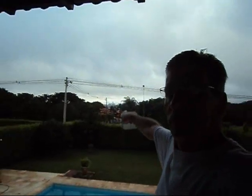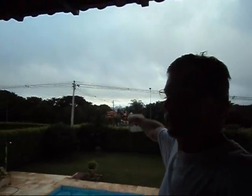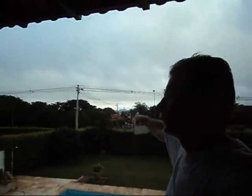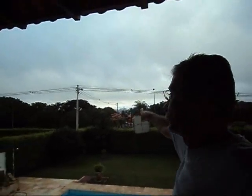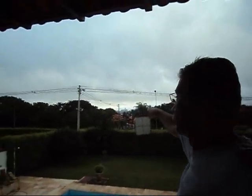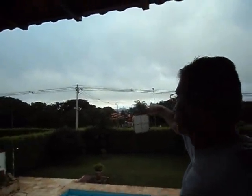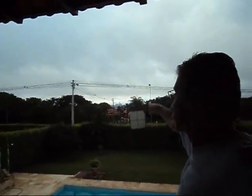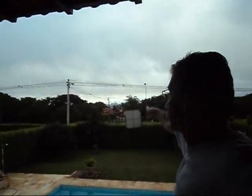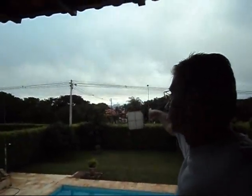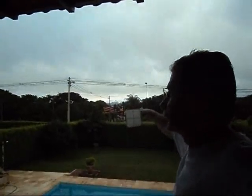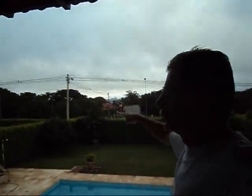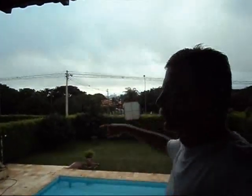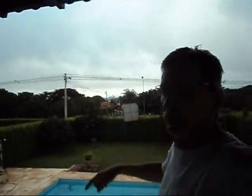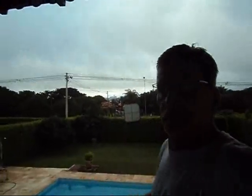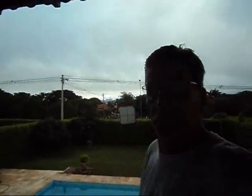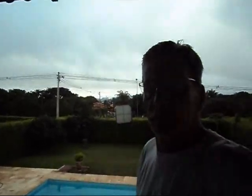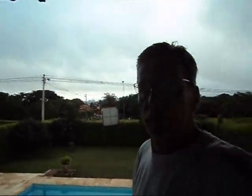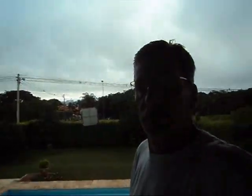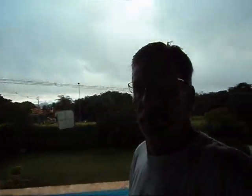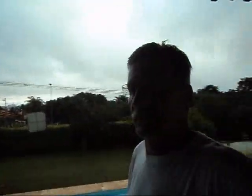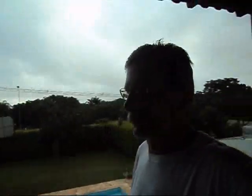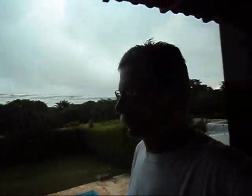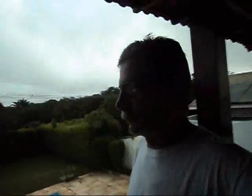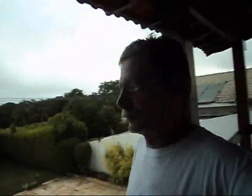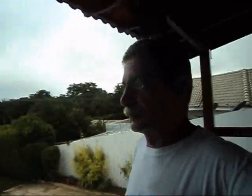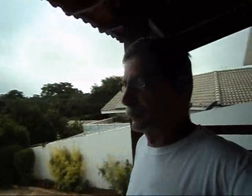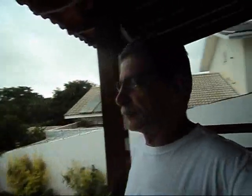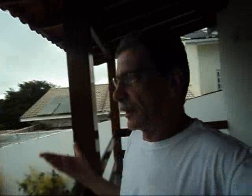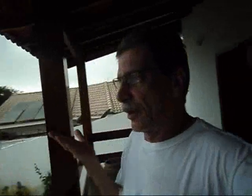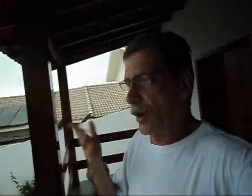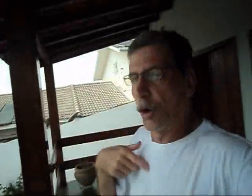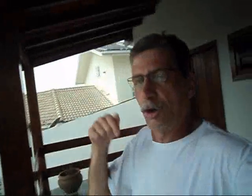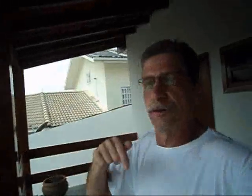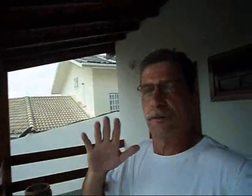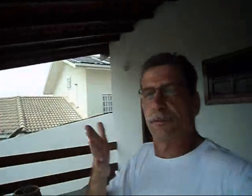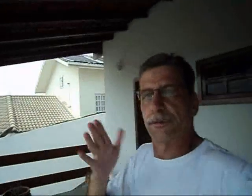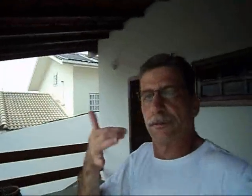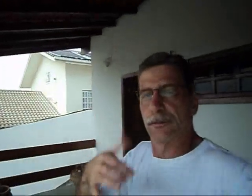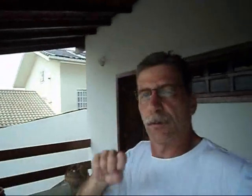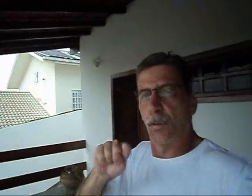Thank you.